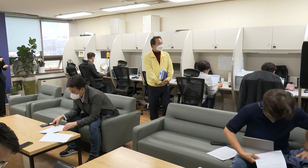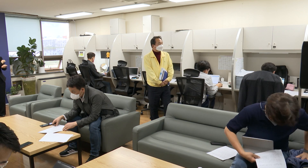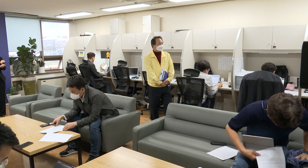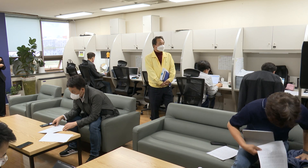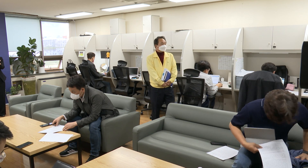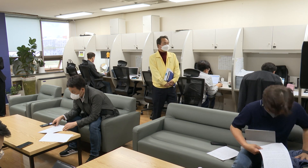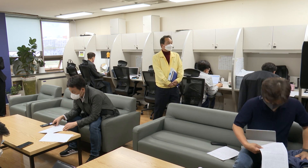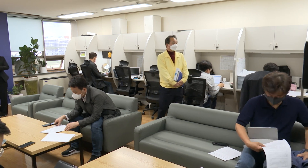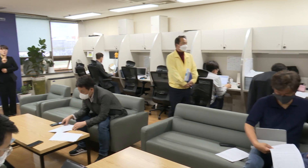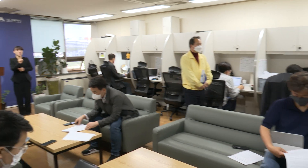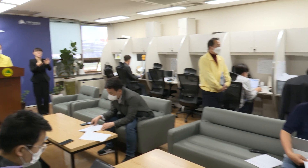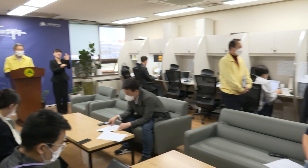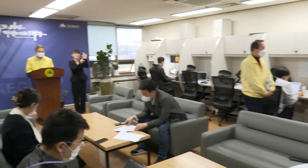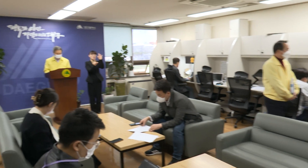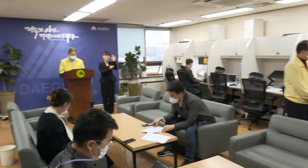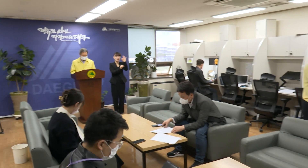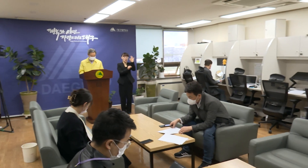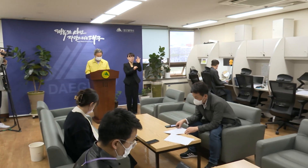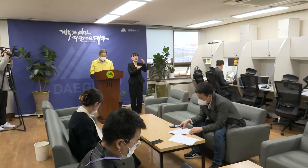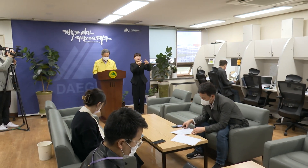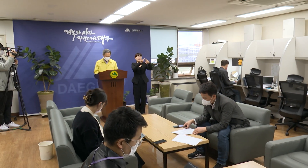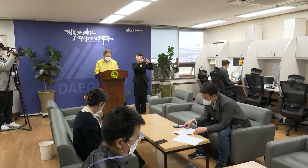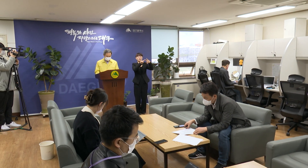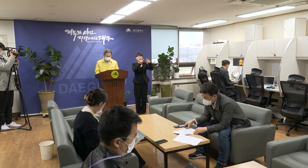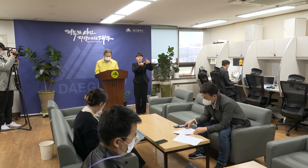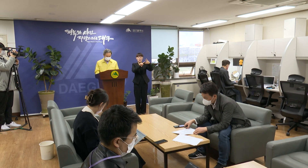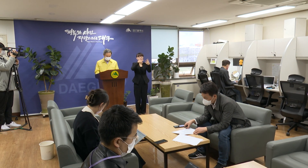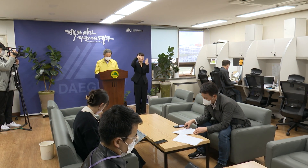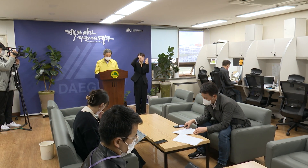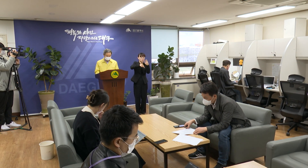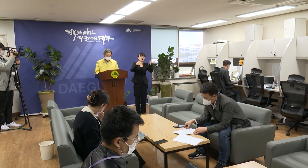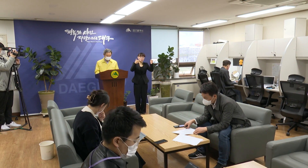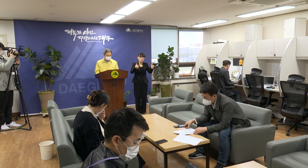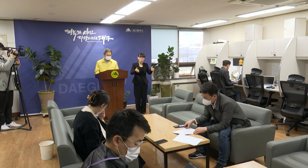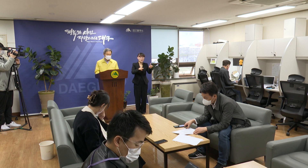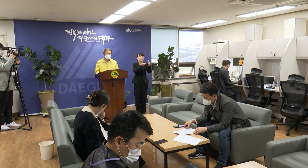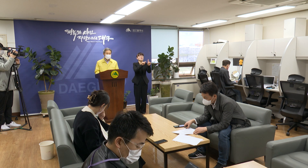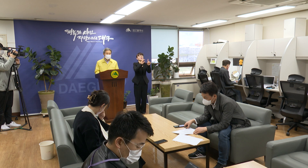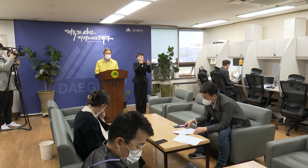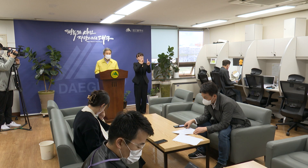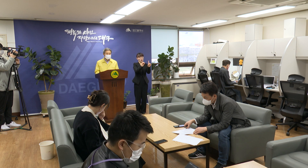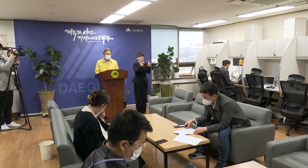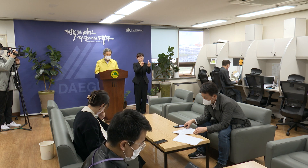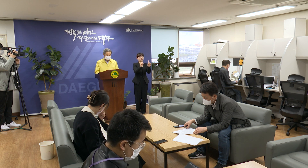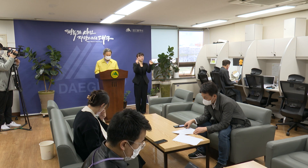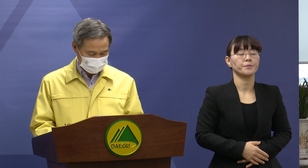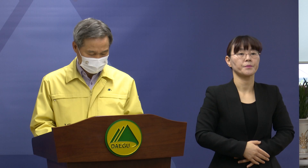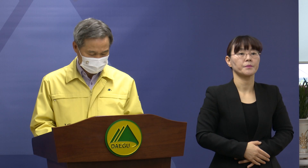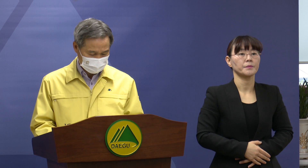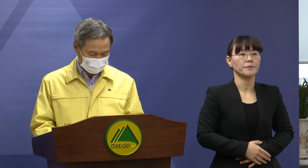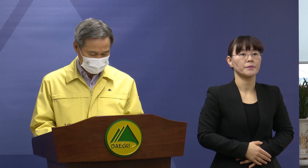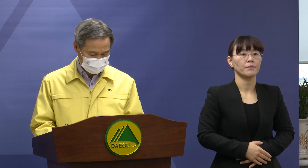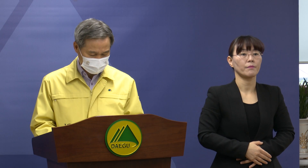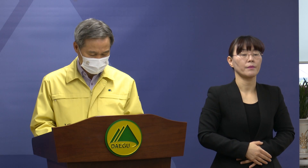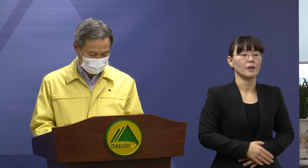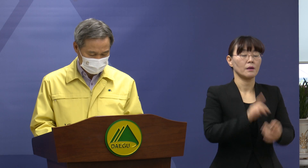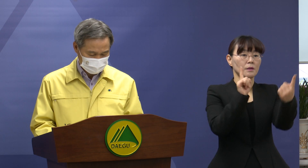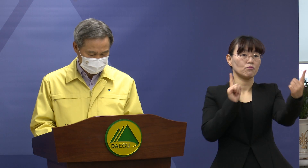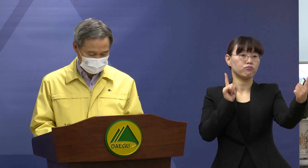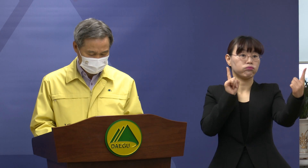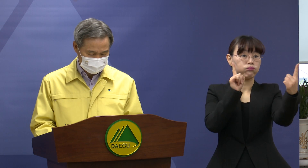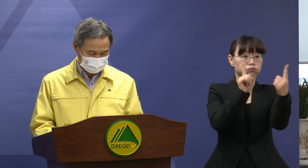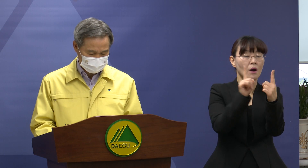재생산 지수 또한 10월 들어 3주 연속 1.0 미만으로 안정적인 상황을 보이다가 다음은 단계적